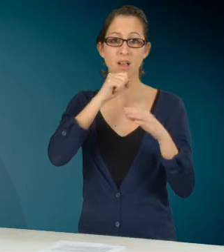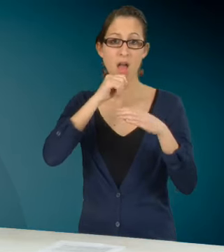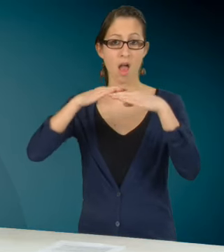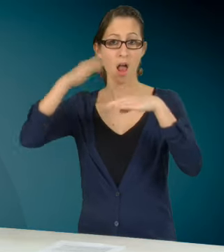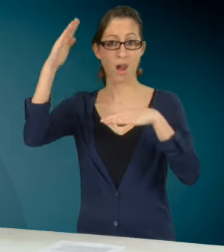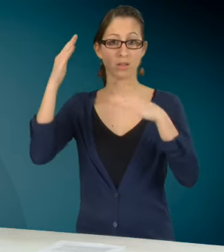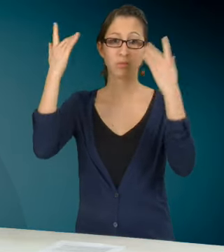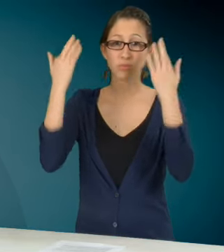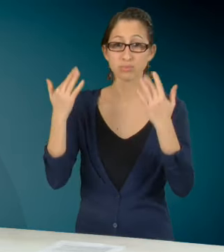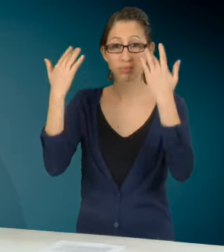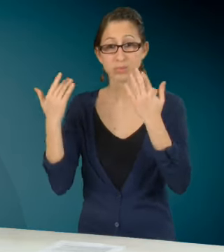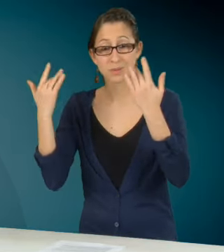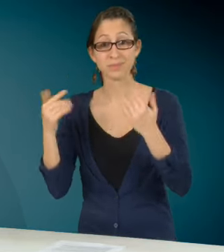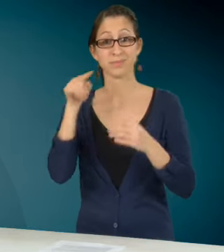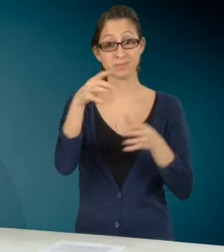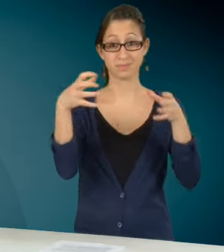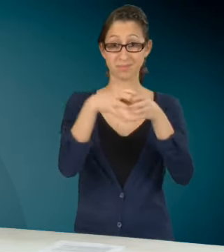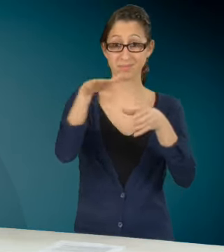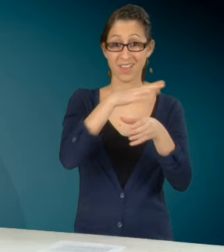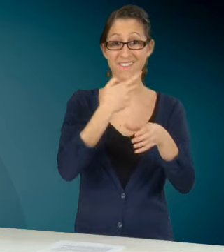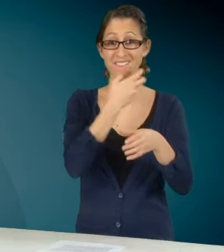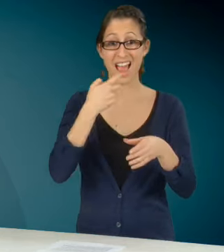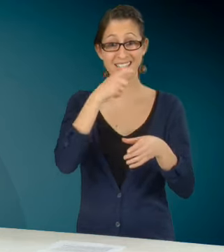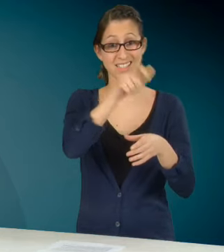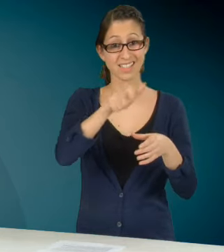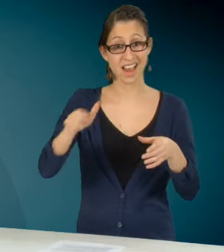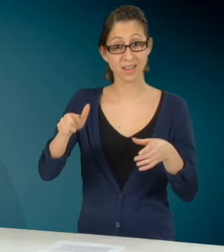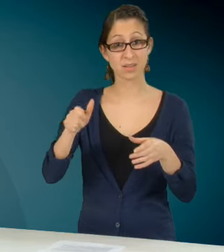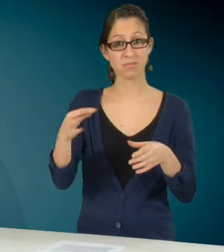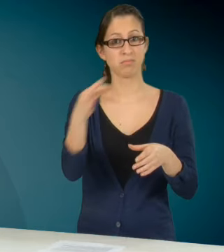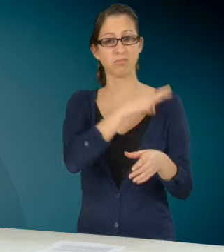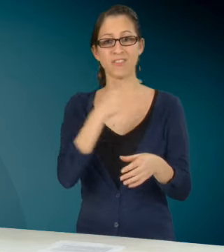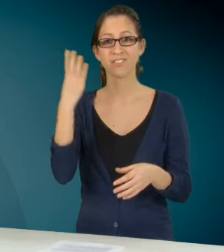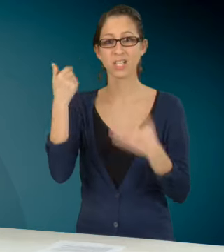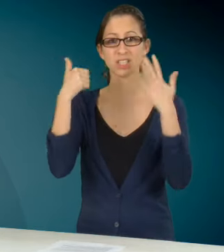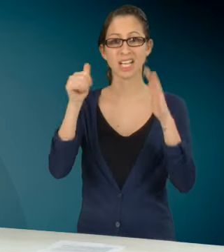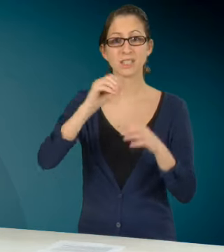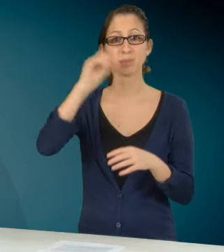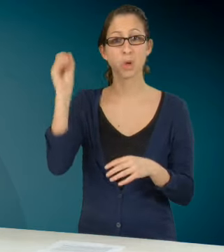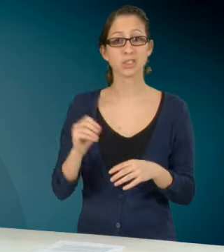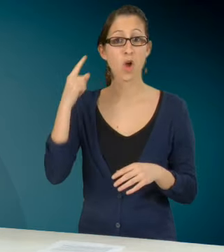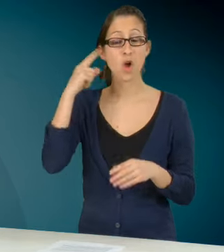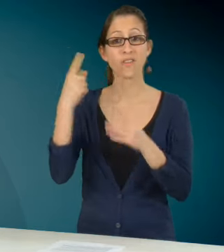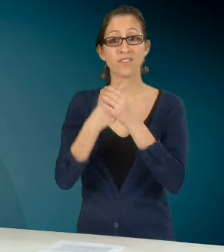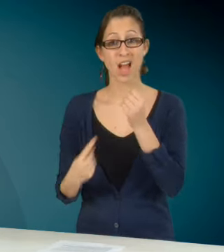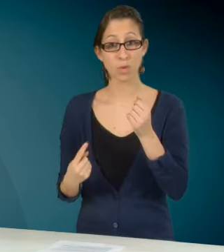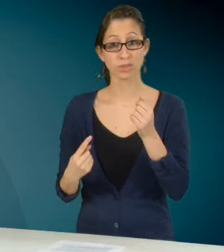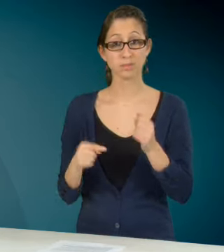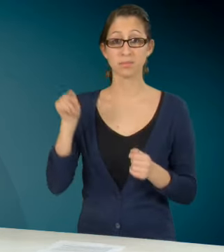prozent der weißen amerikanern einen hörverlust leiden und bei den afroamerikanern nur 43 prozent der über